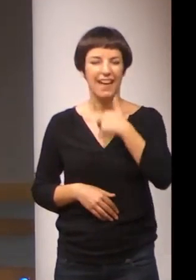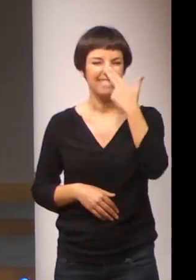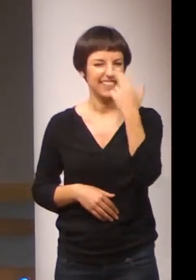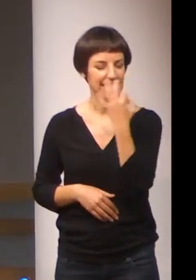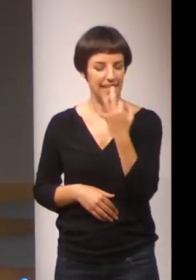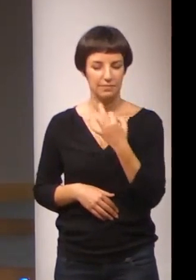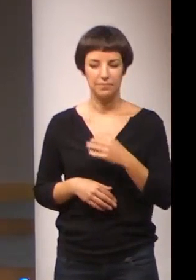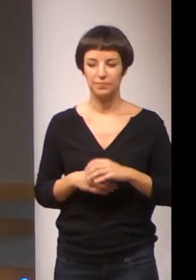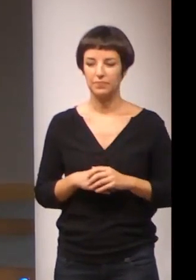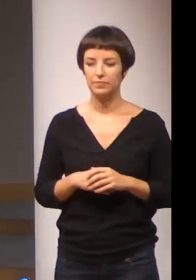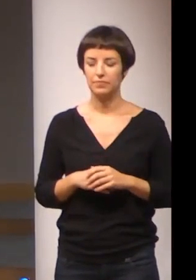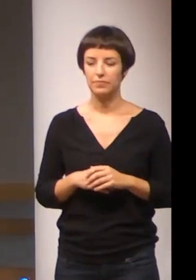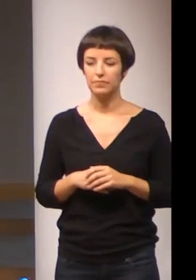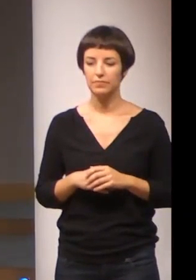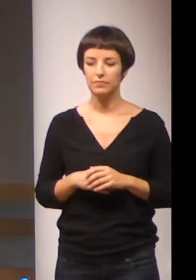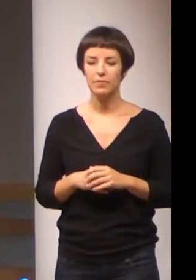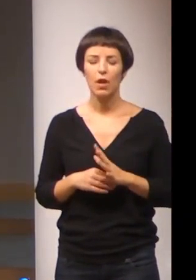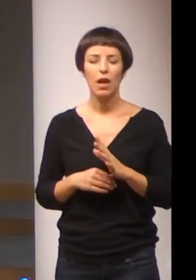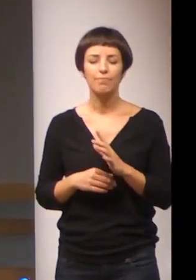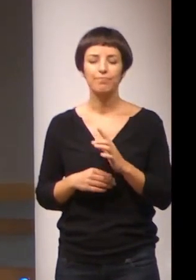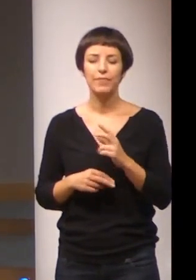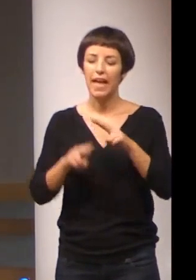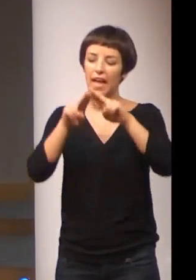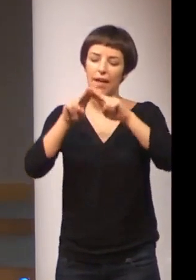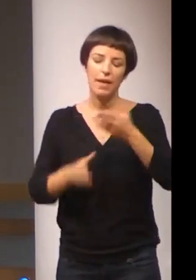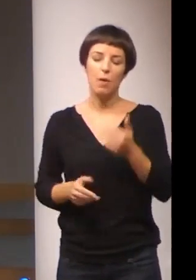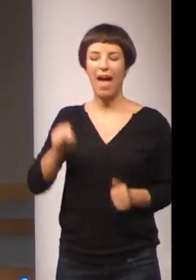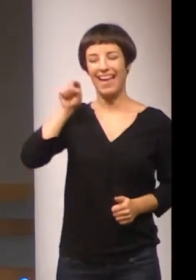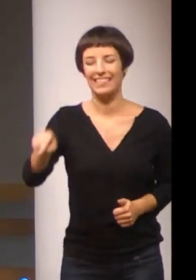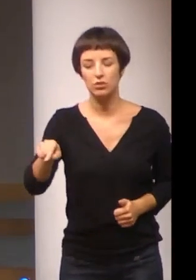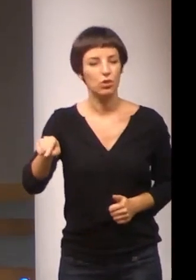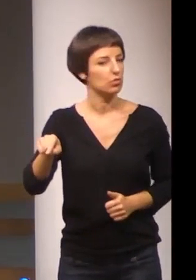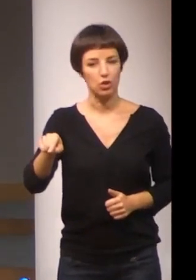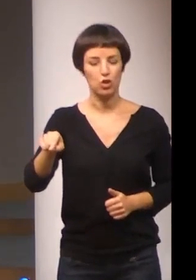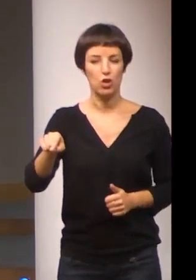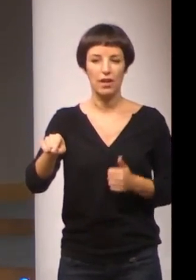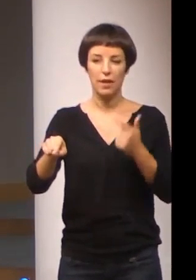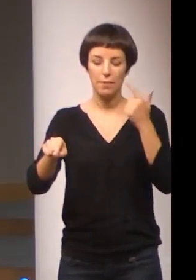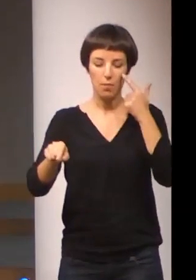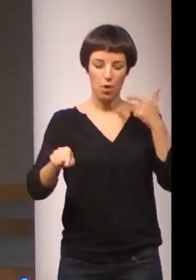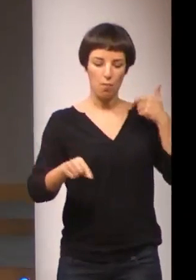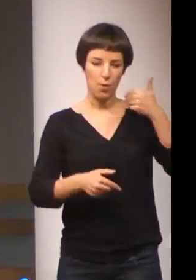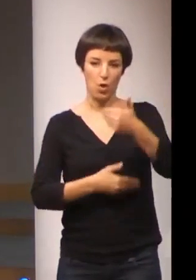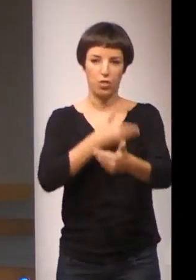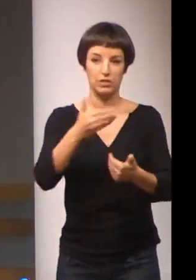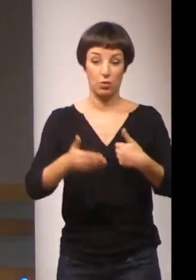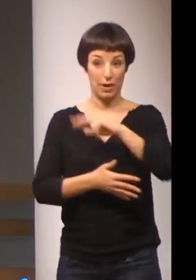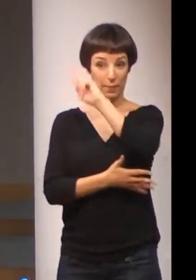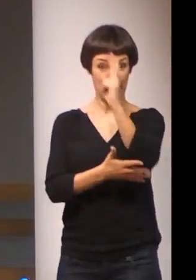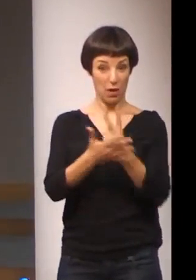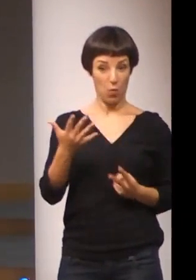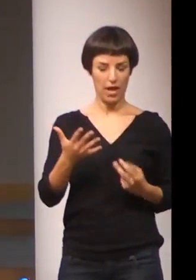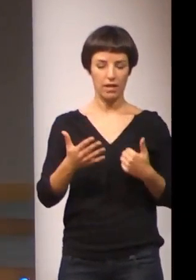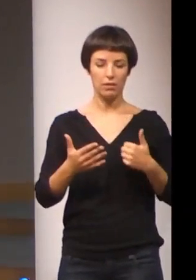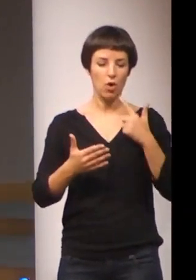no es en evaluar algo en concreto, sino intentar verlo como un proceso, el modelo bilingüe como un proceso